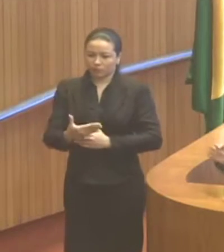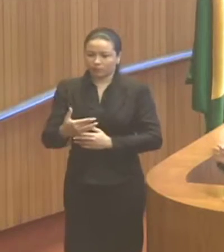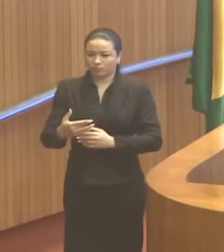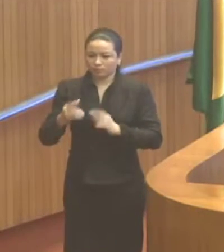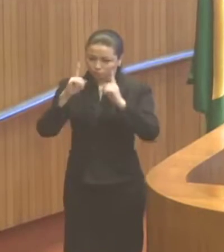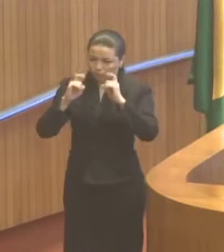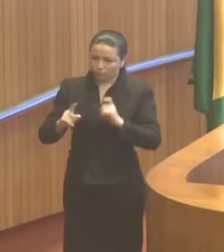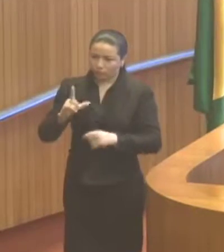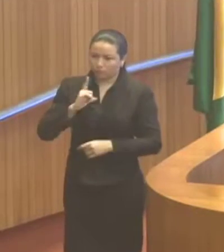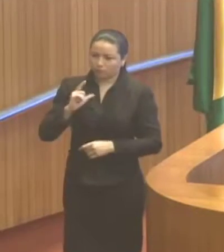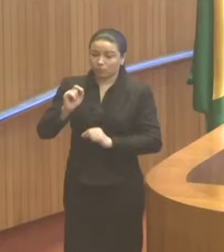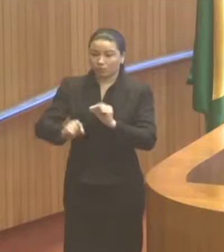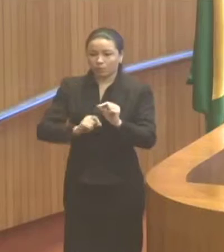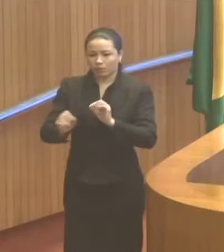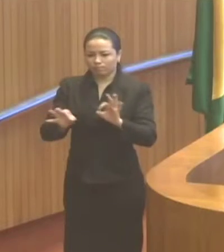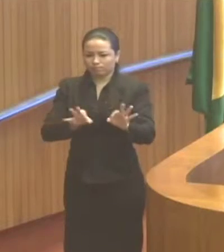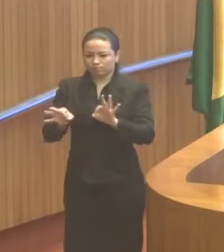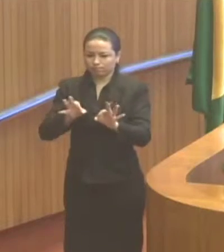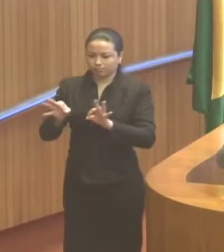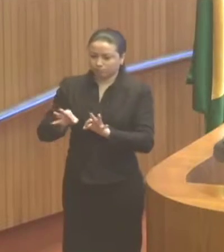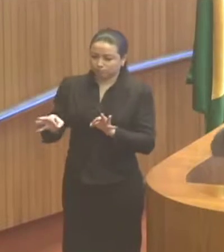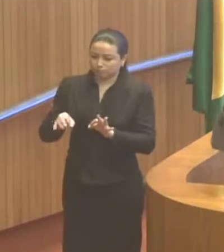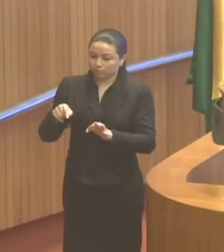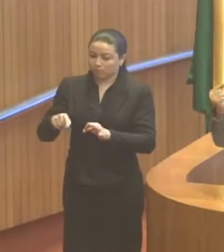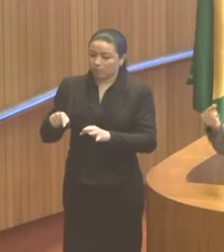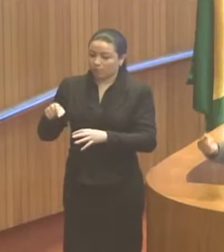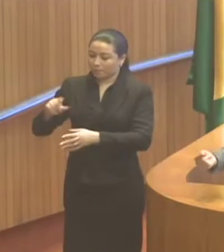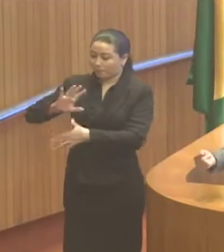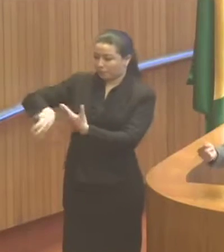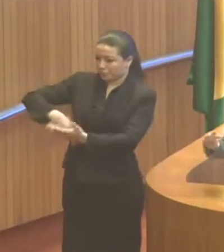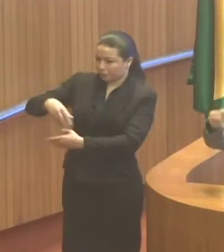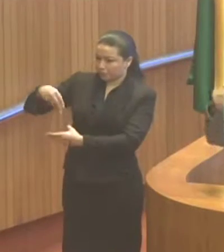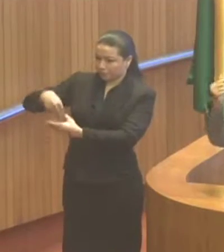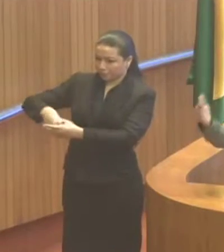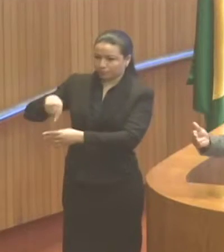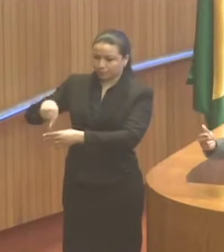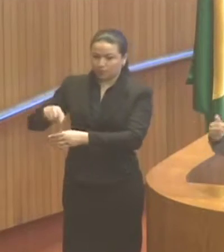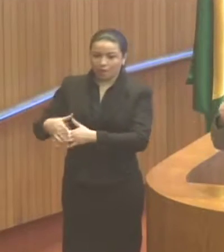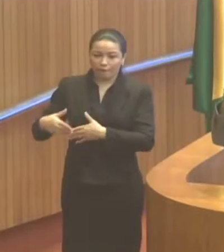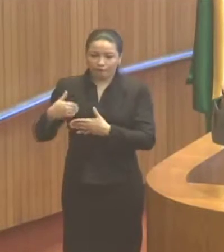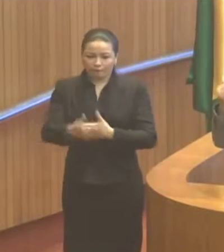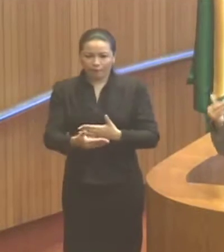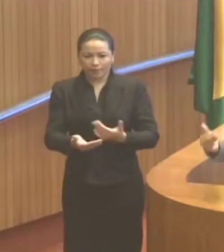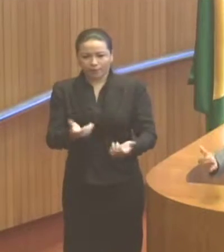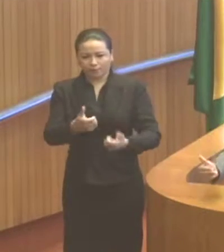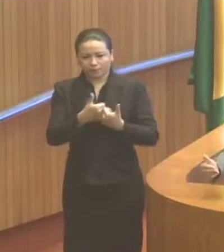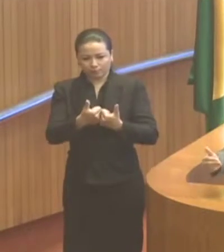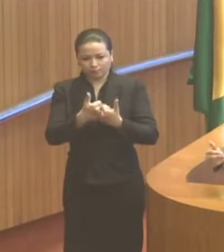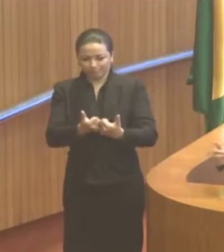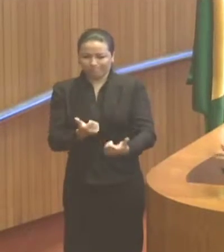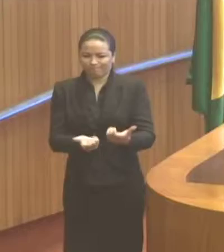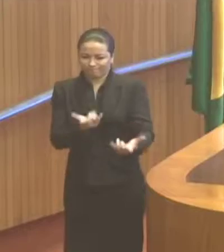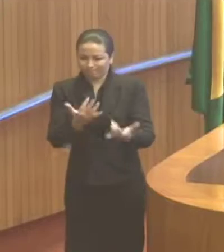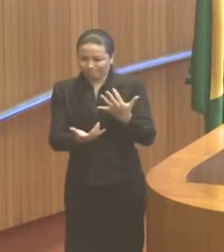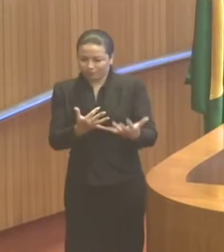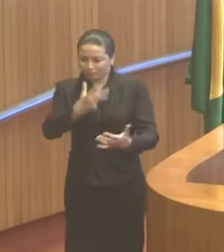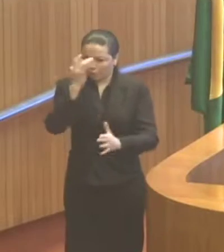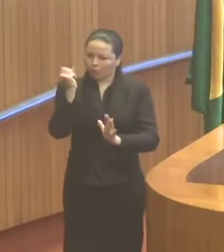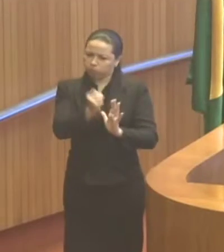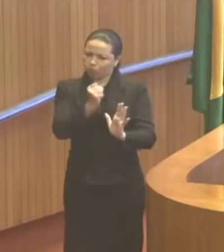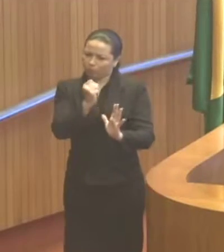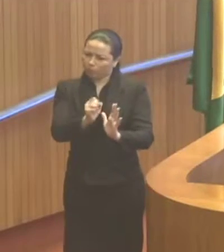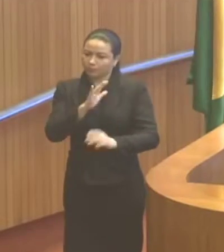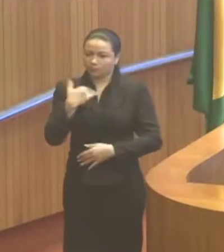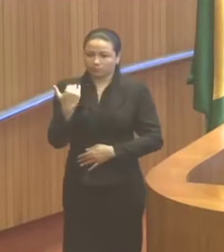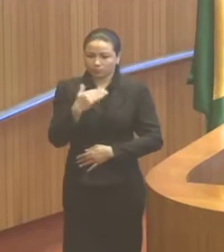foi se organizando dentro da penitenciária, rebelião, fora da penitenciária, ônibus queimados, pessoas sendo